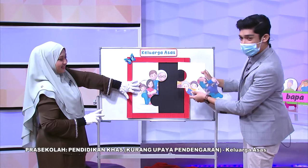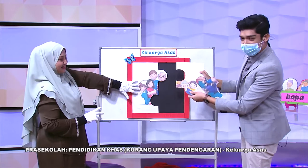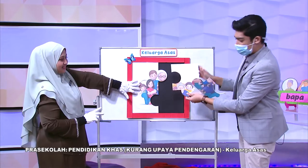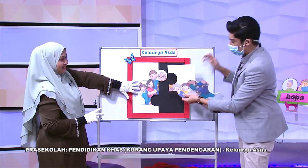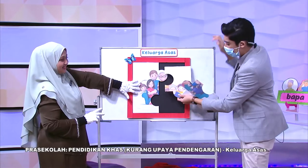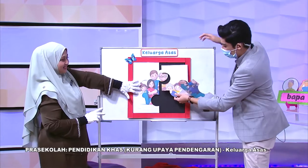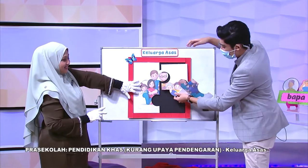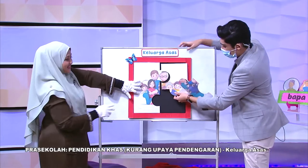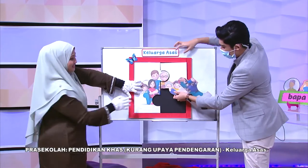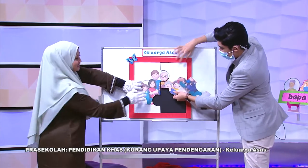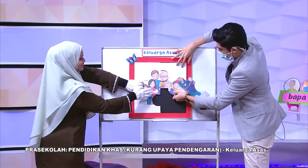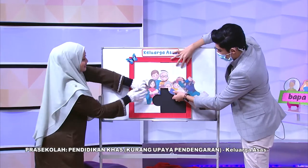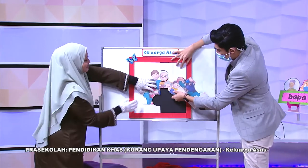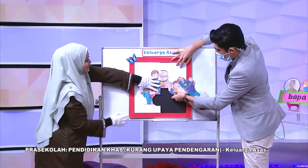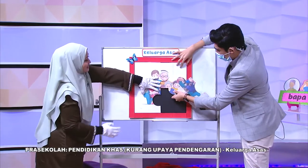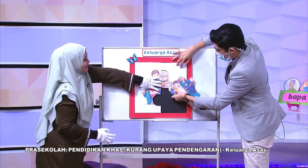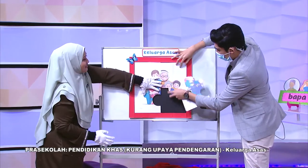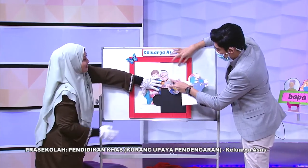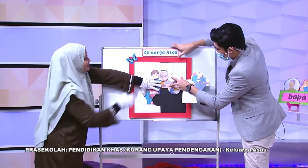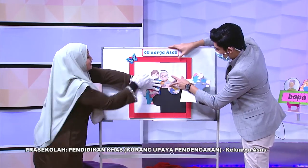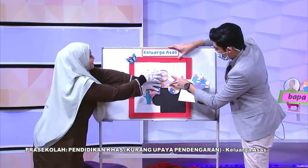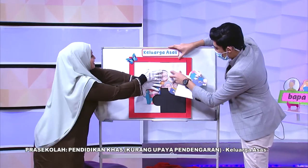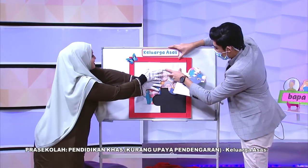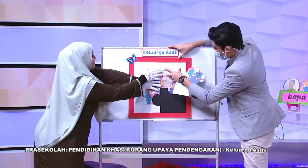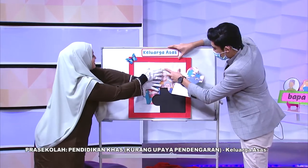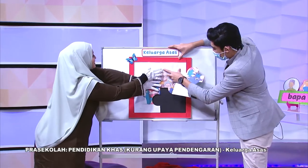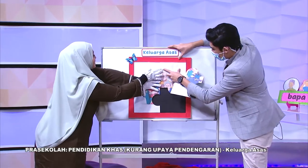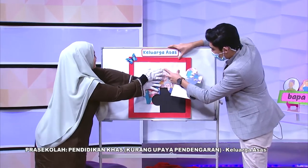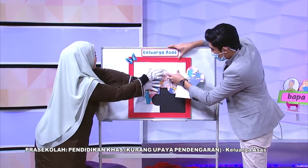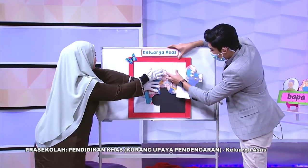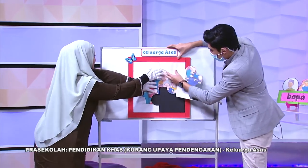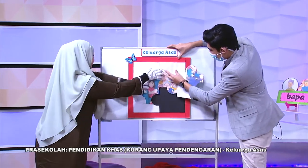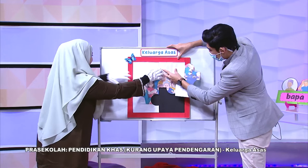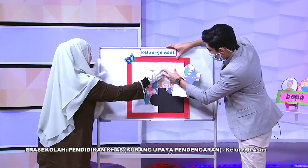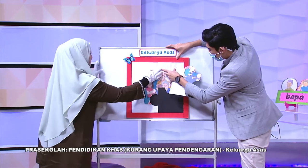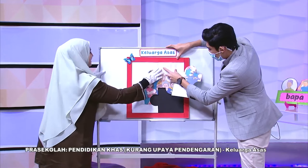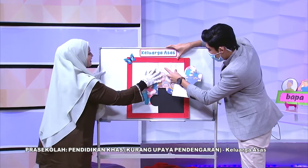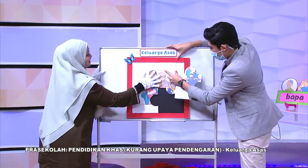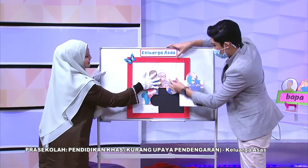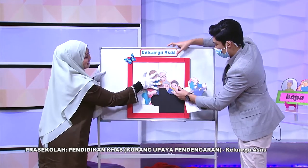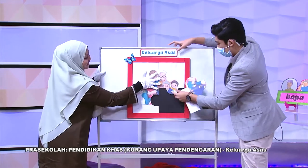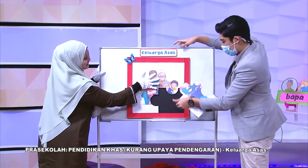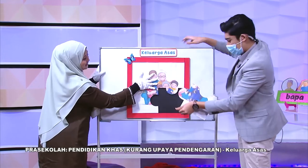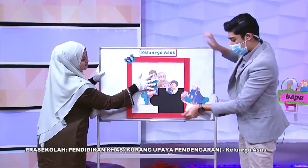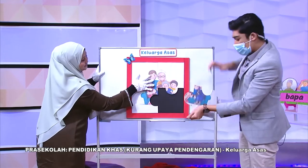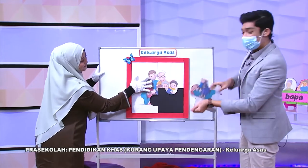Jateng serta inilah Oh cie gitu tekan cc Hai tayang